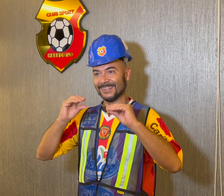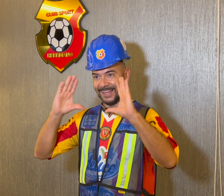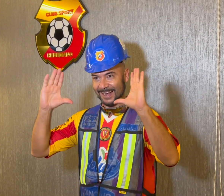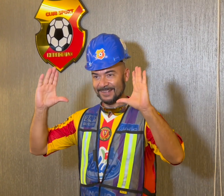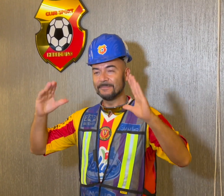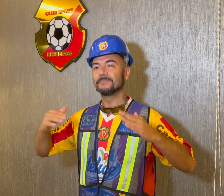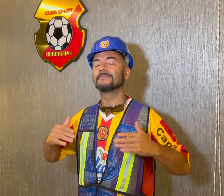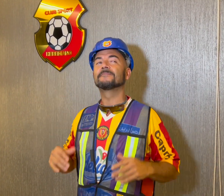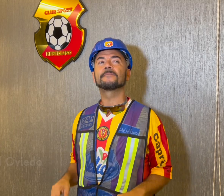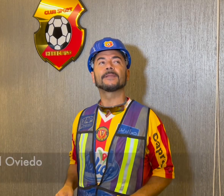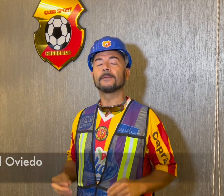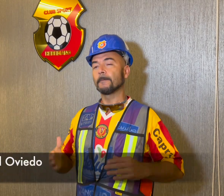días.